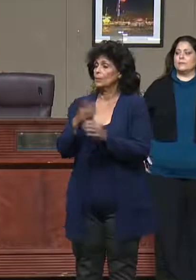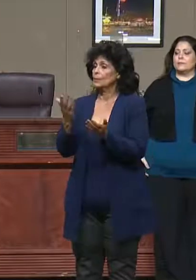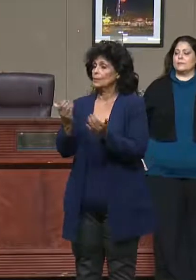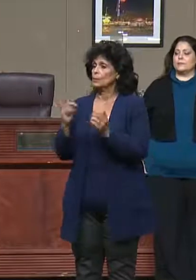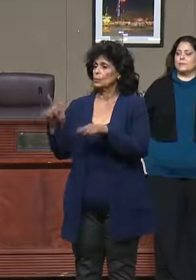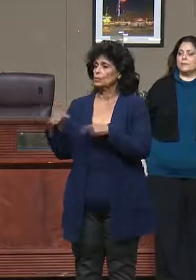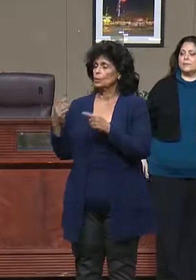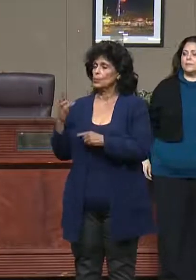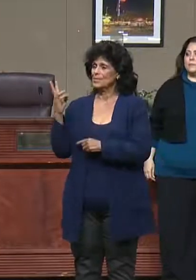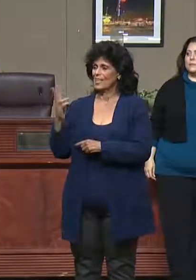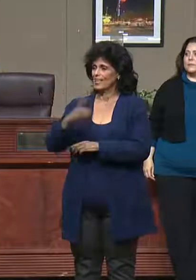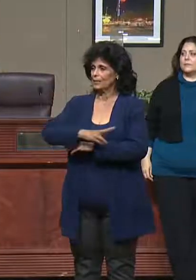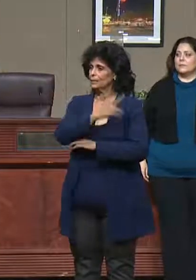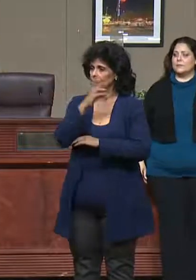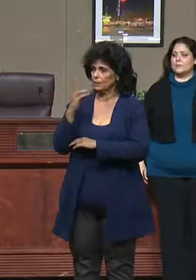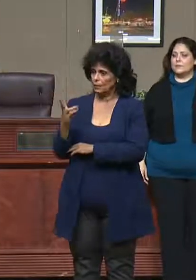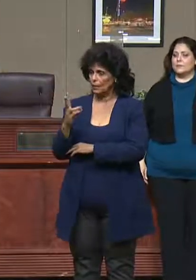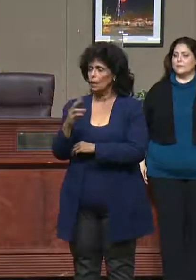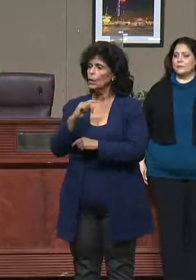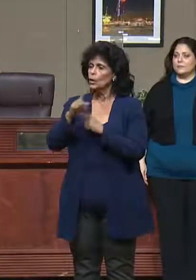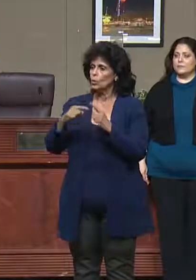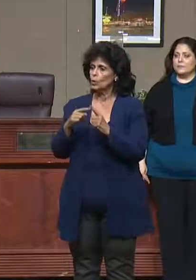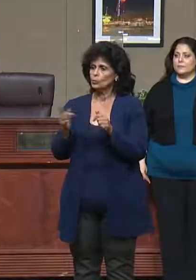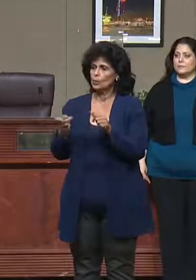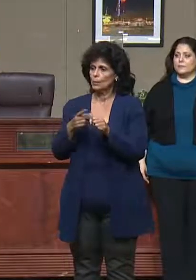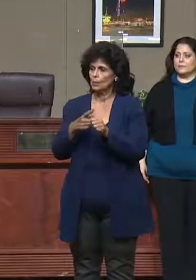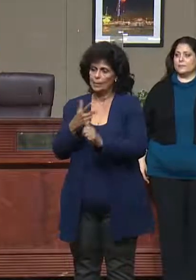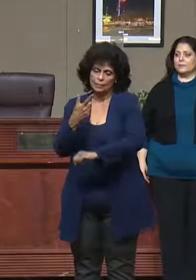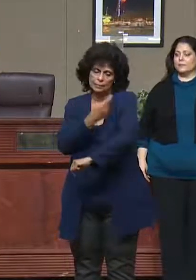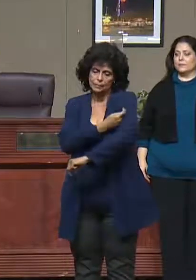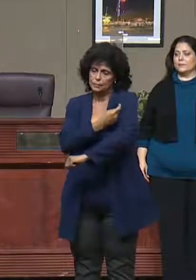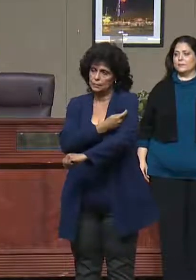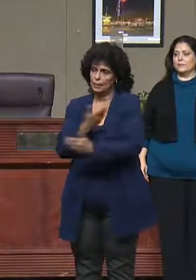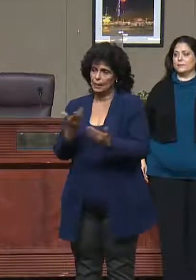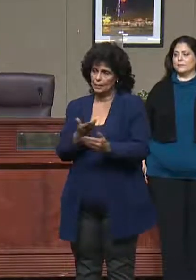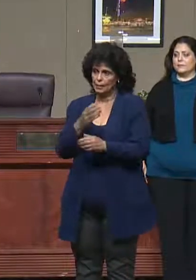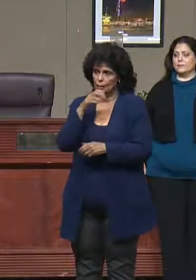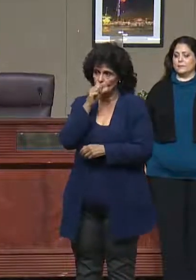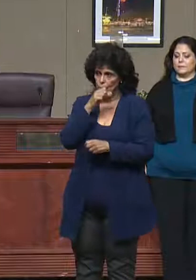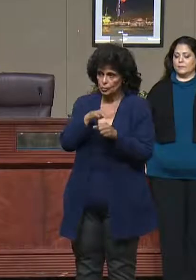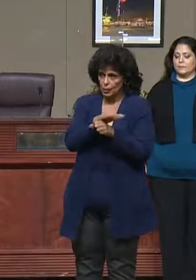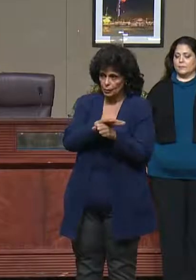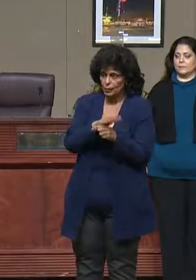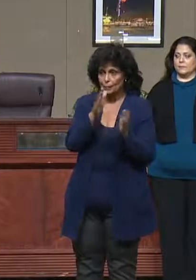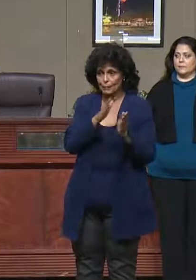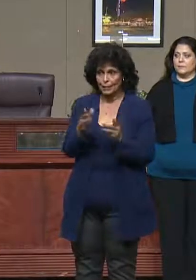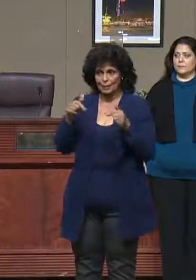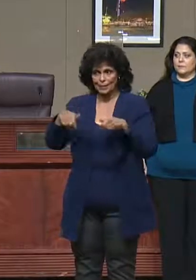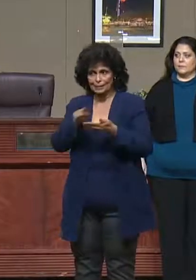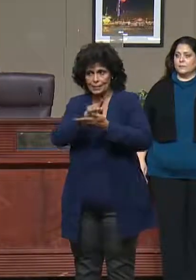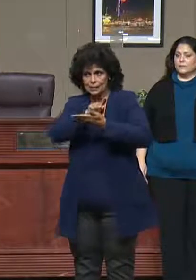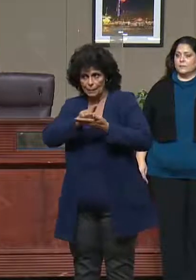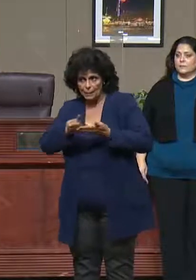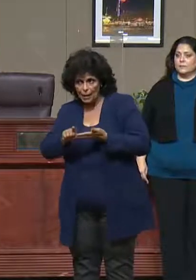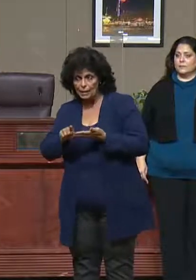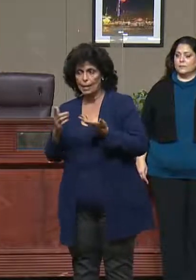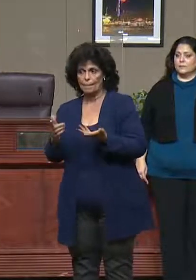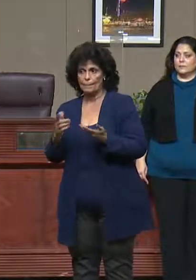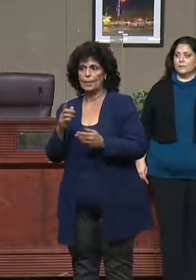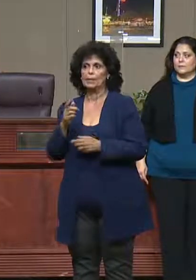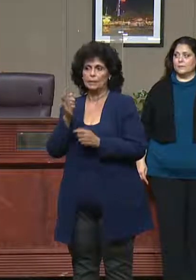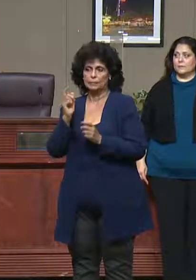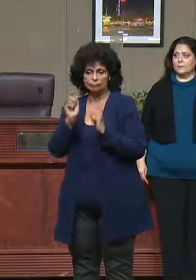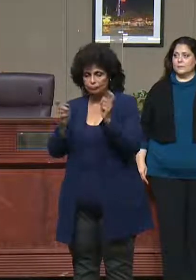días en cuanto a la primera jornada de vacunación de Pfizer acá en el condado Orange y cuál sería el plan para esta semana de la distribución de las vacunas de